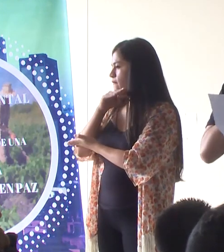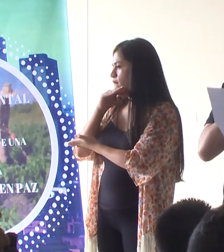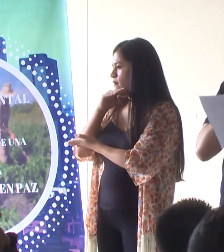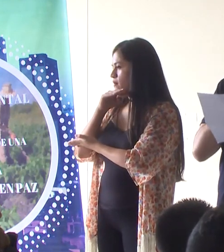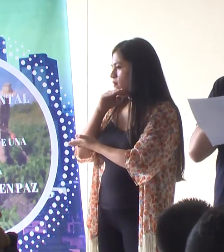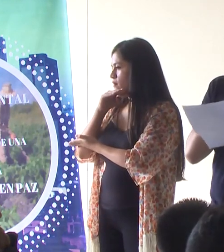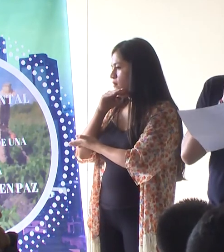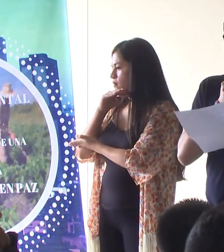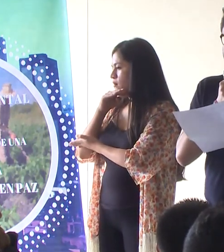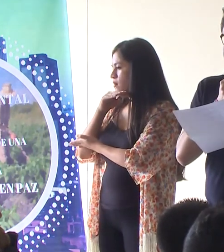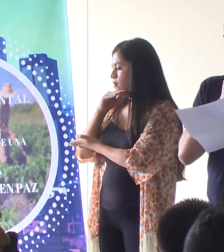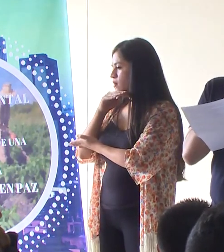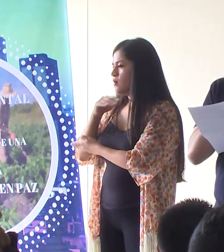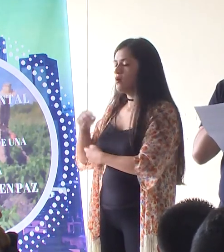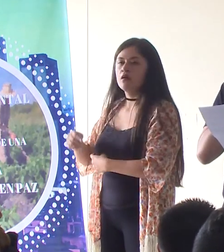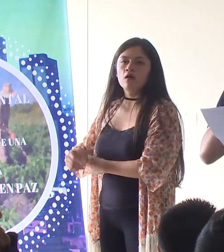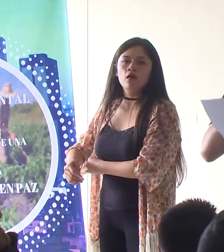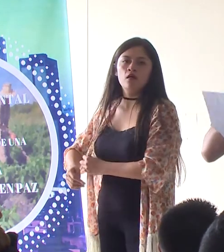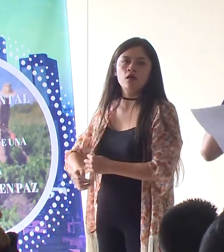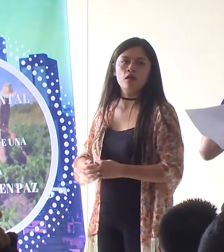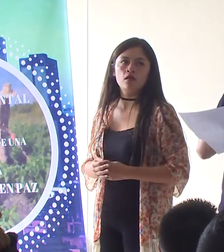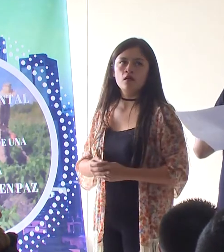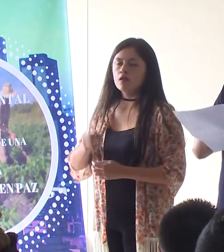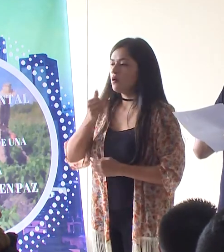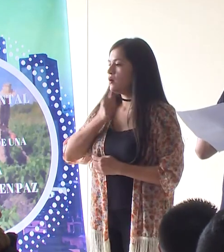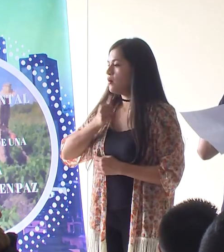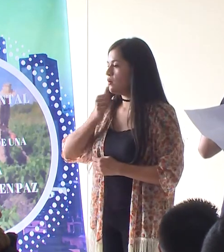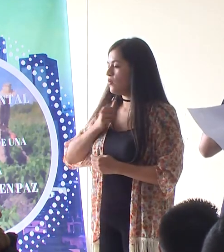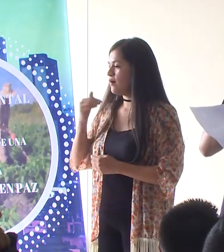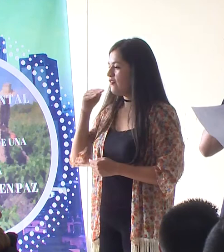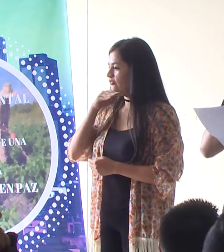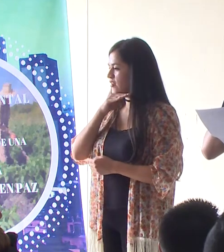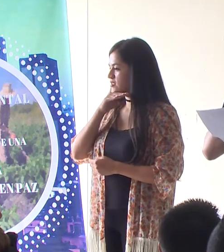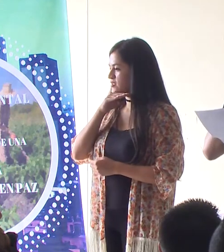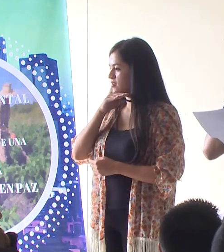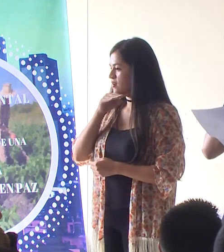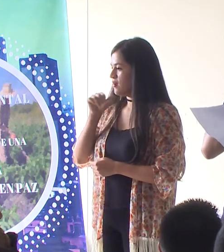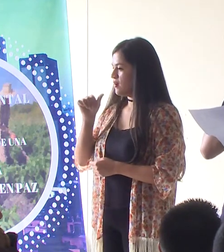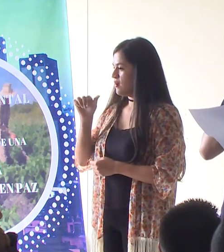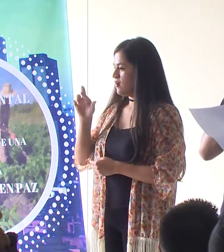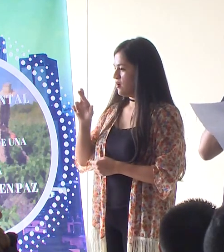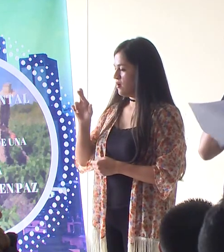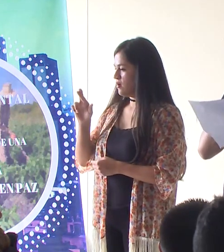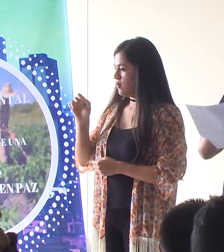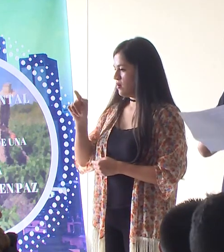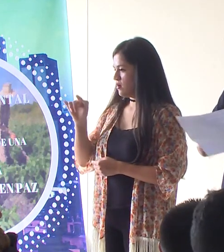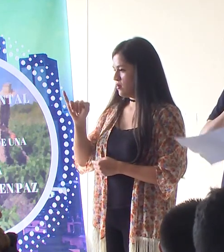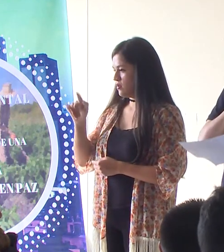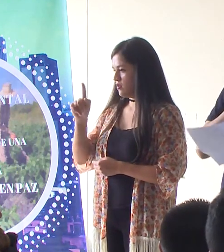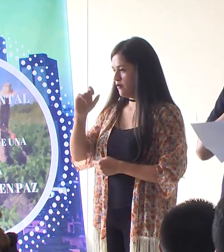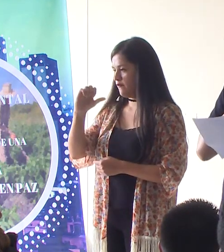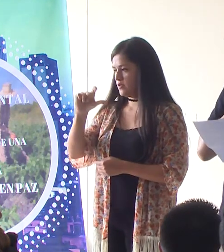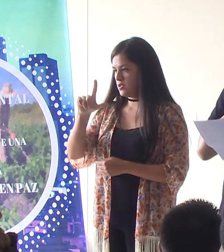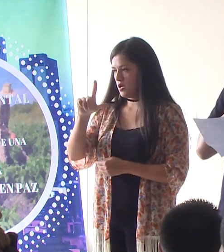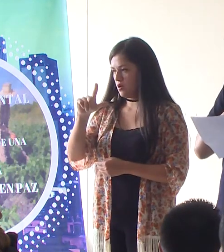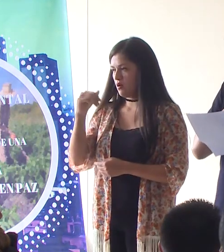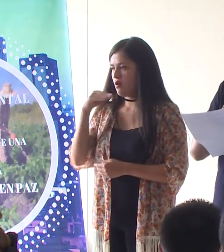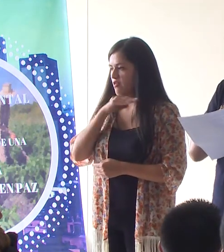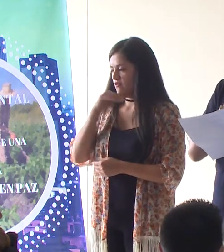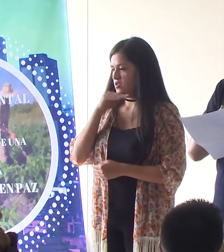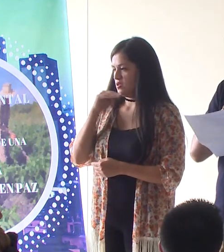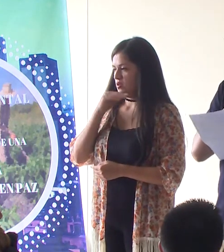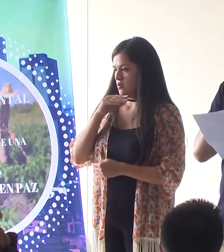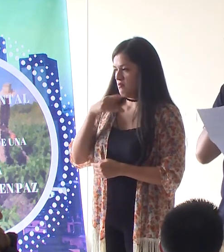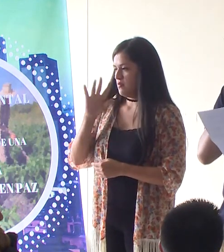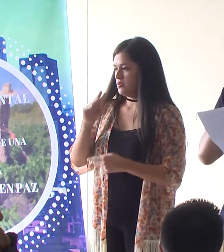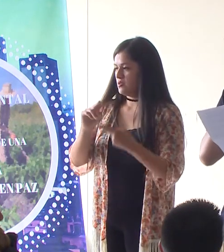antropización si fuera antrópico estuviéramos en una relación cada vez más armónica con el medio ambiente